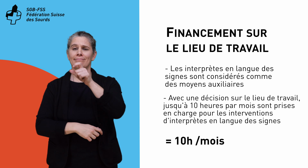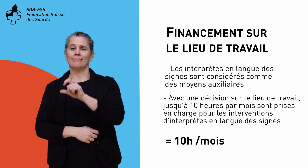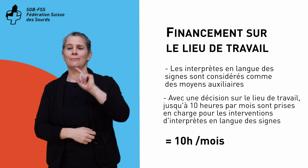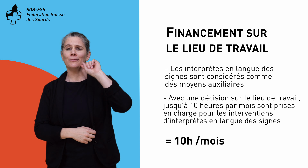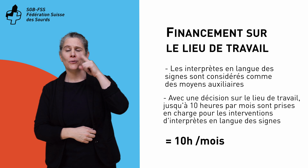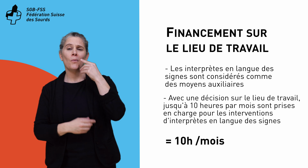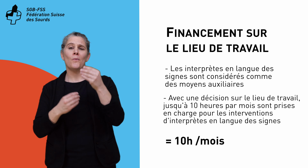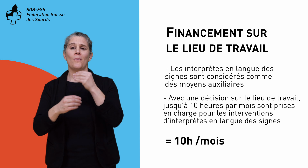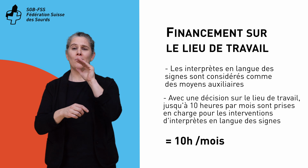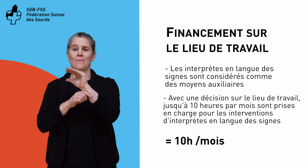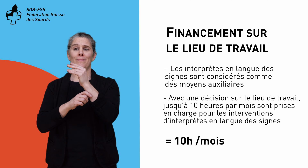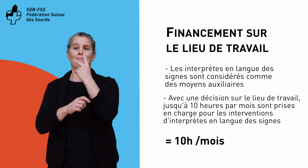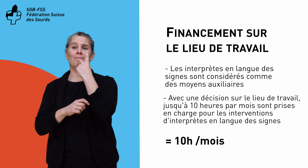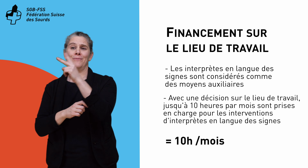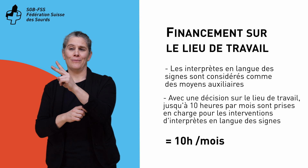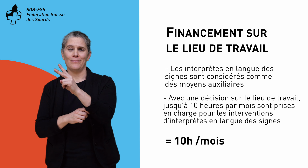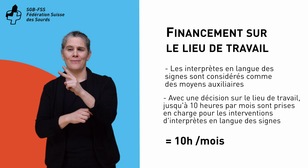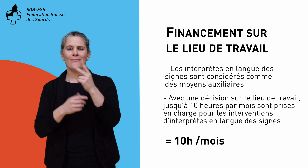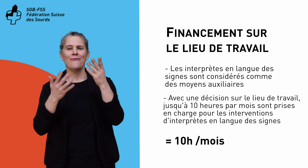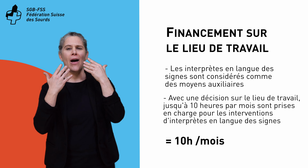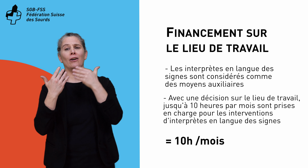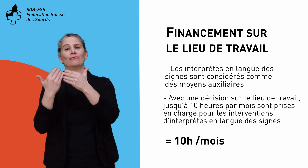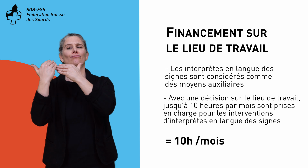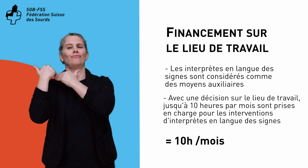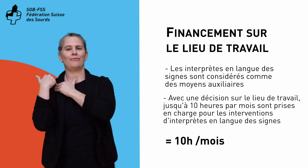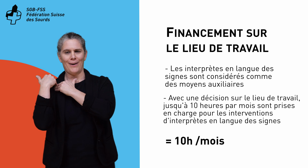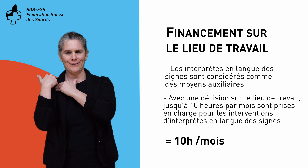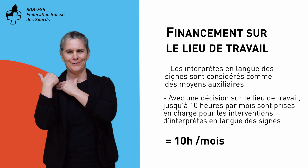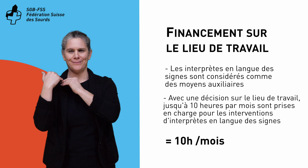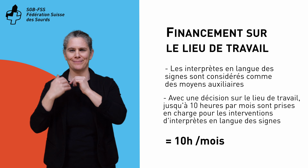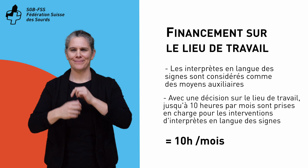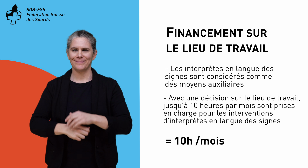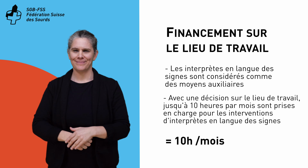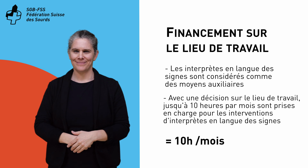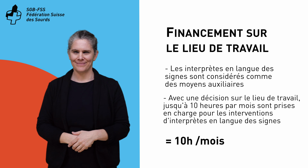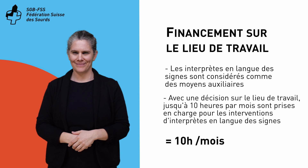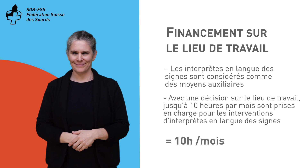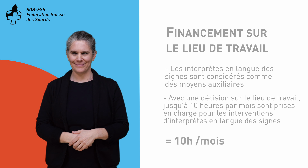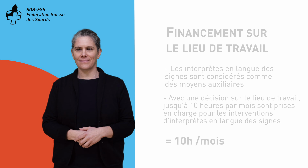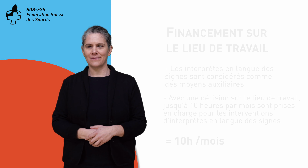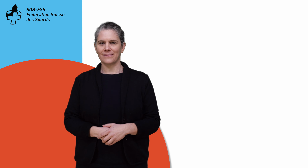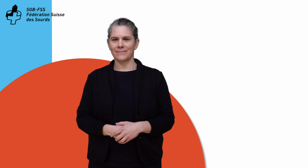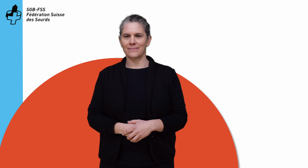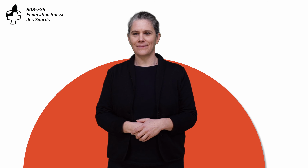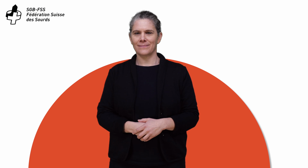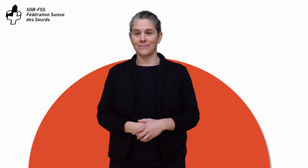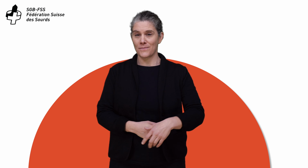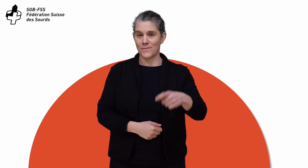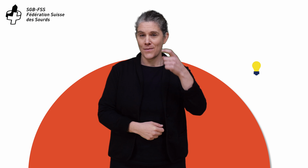sont nécessaires, la personne sourde ou son employeur doit prendre en charge les frais. Remarque,